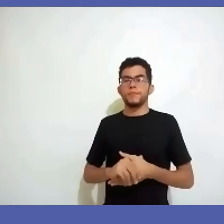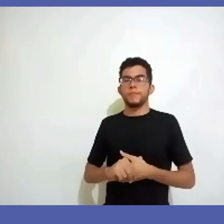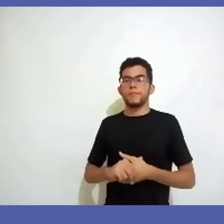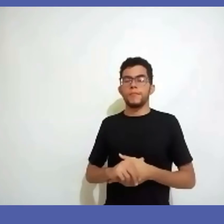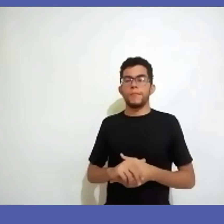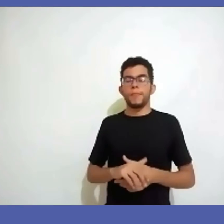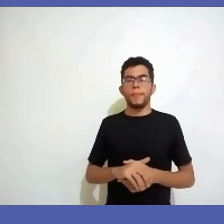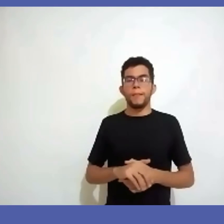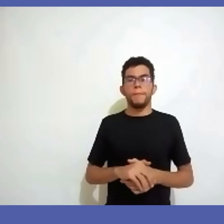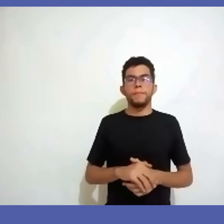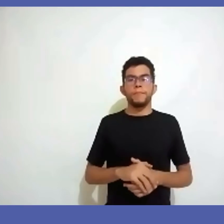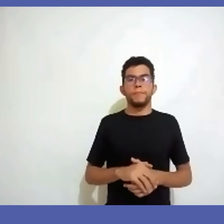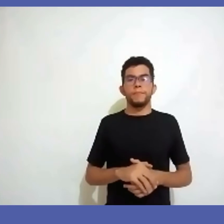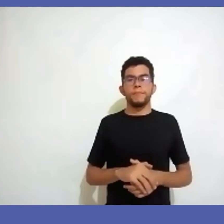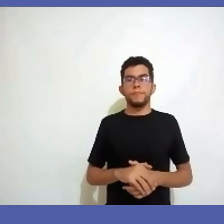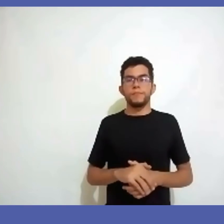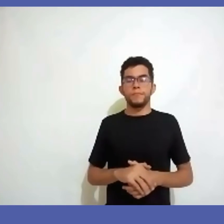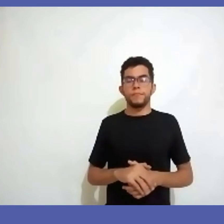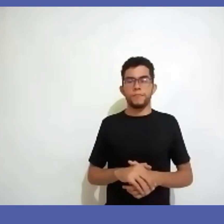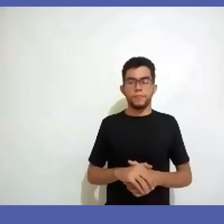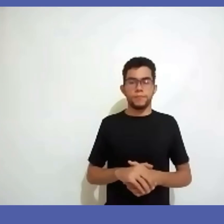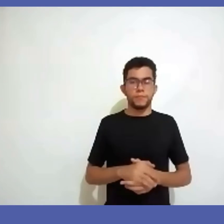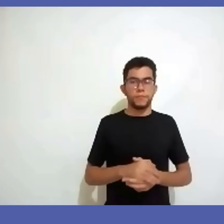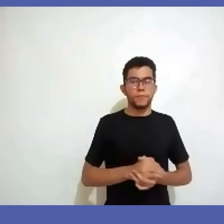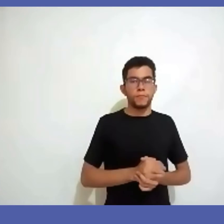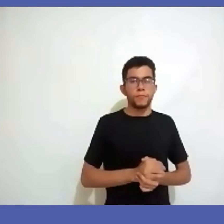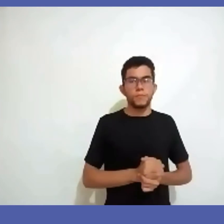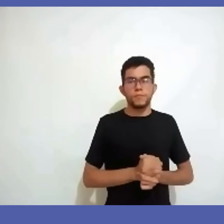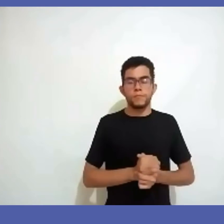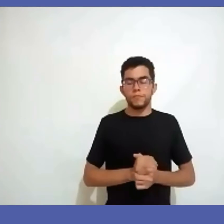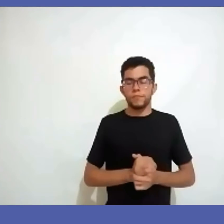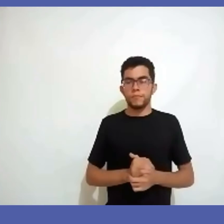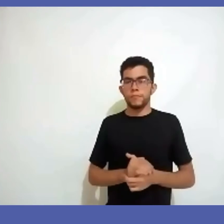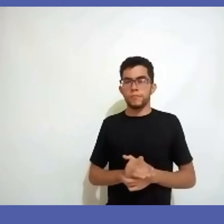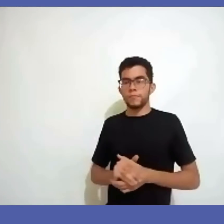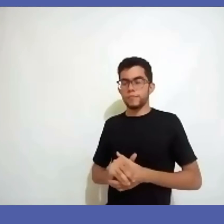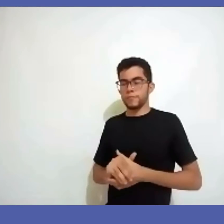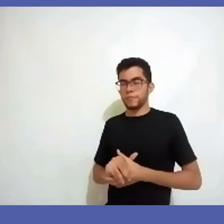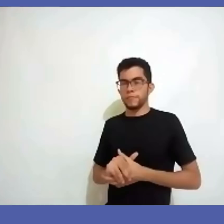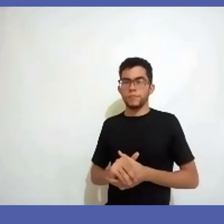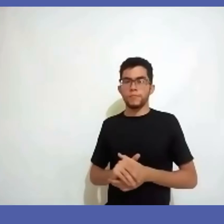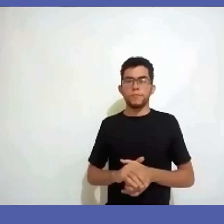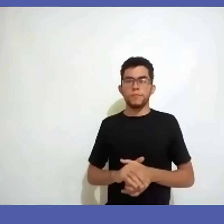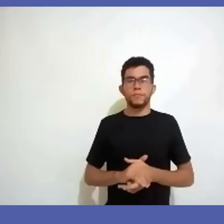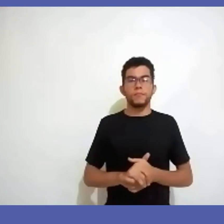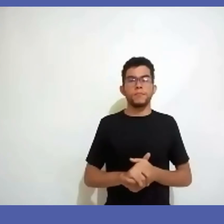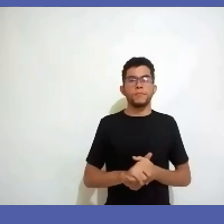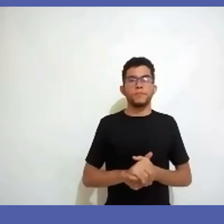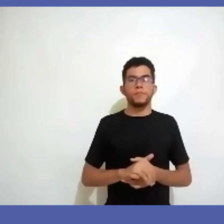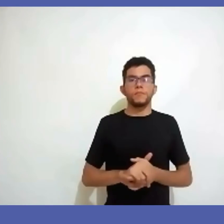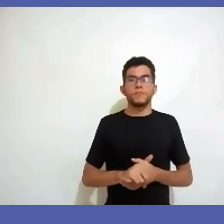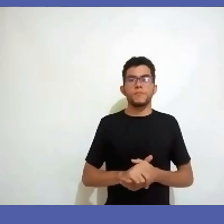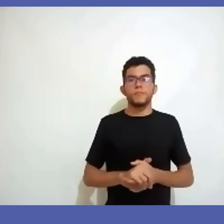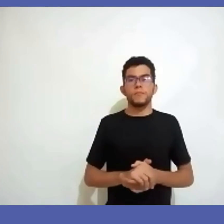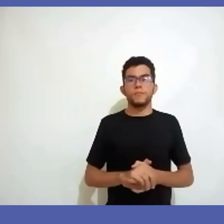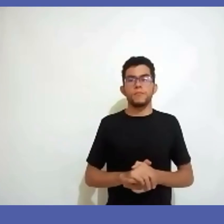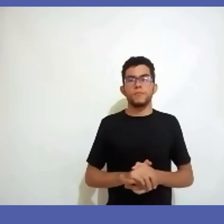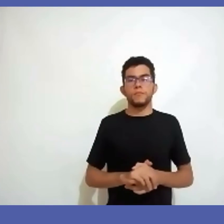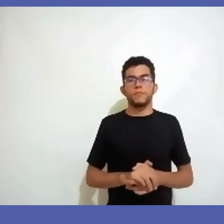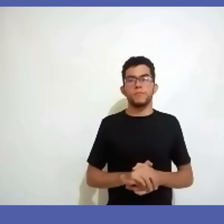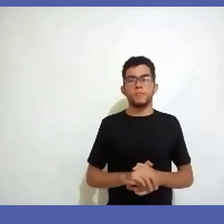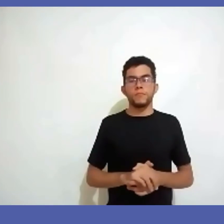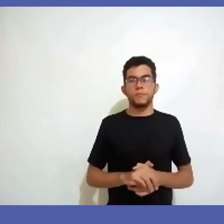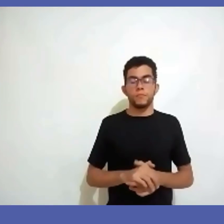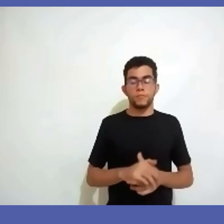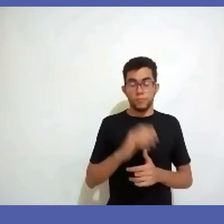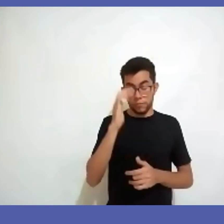do Antíoco Epifânio, o rei da Síria, né? Profanou o templo, colocou o ídolo Zeus,